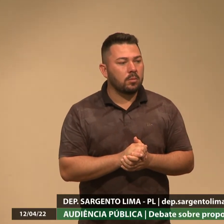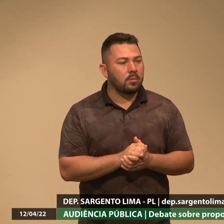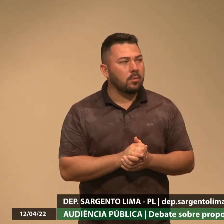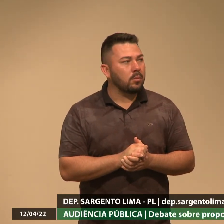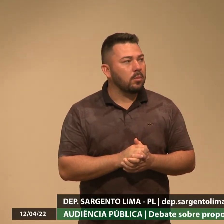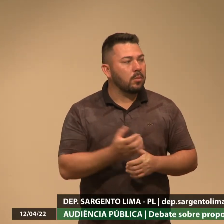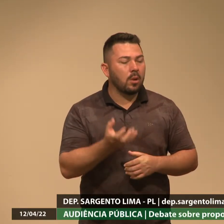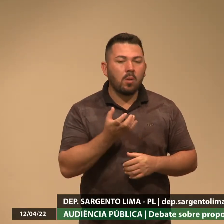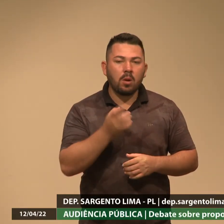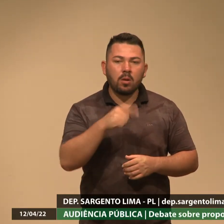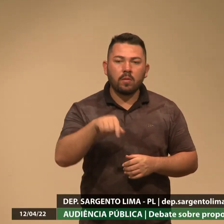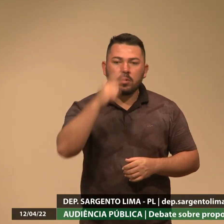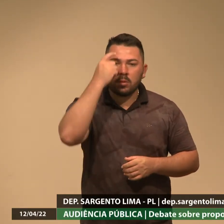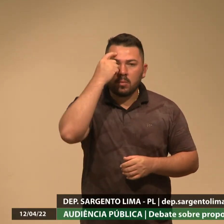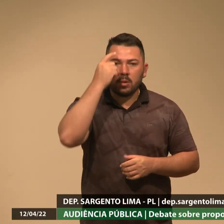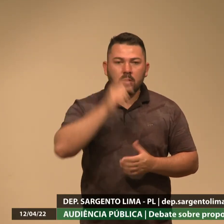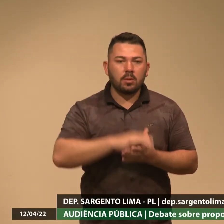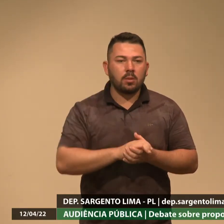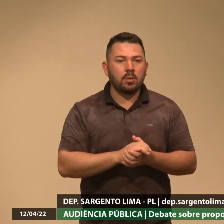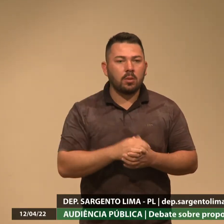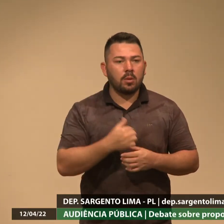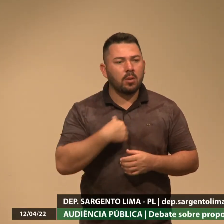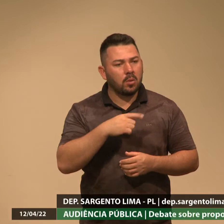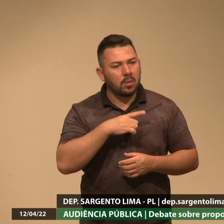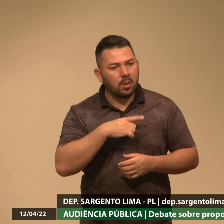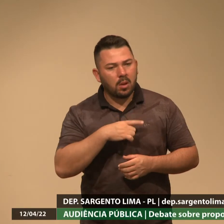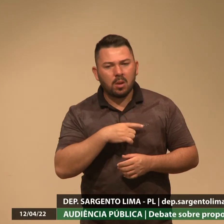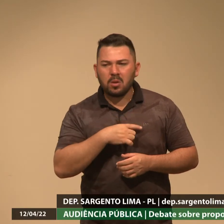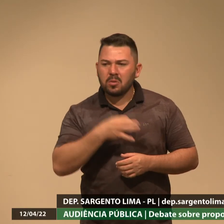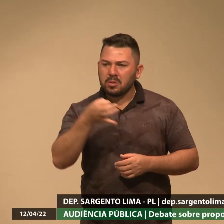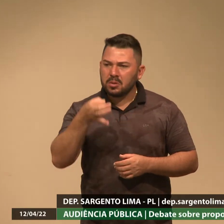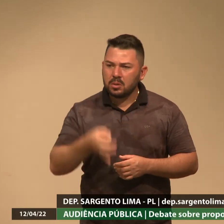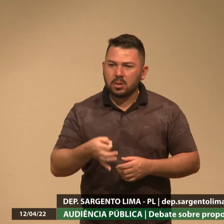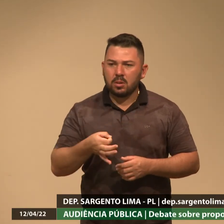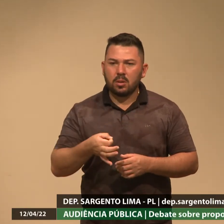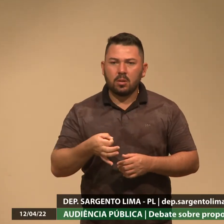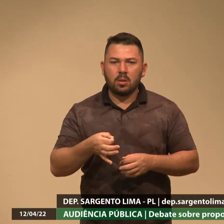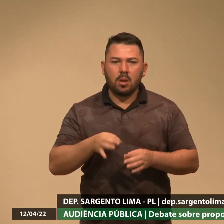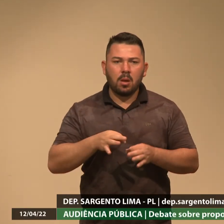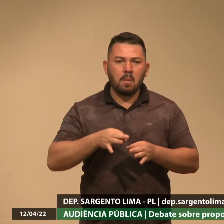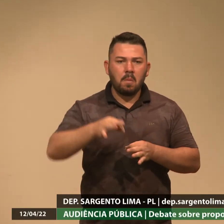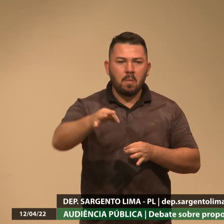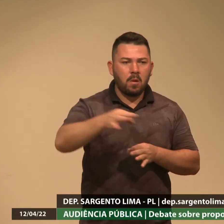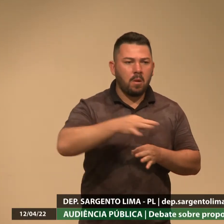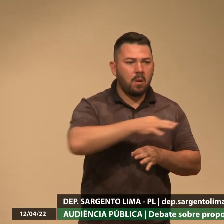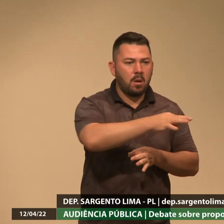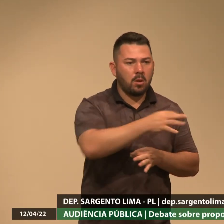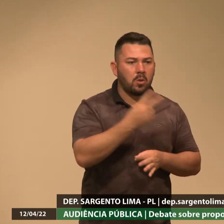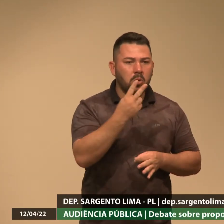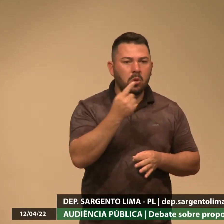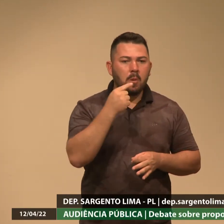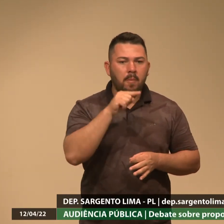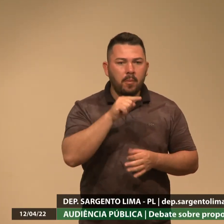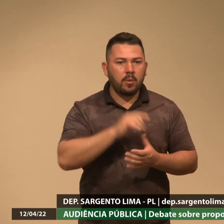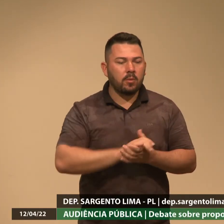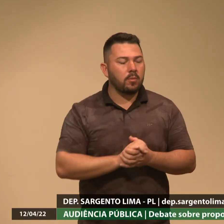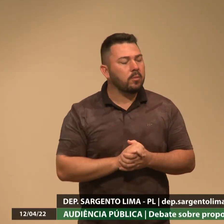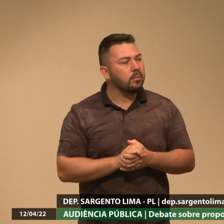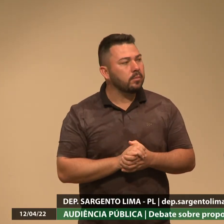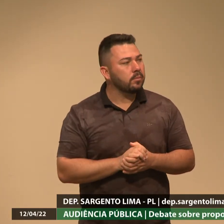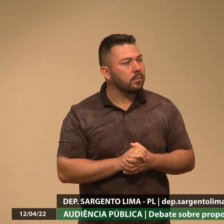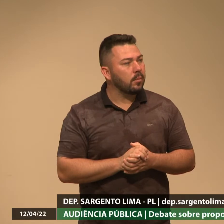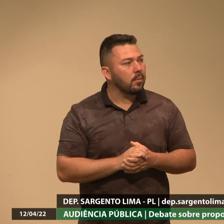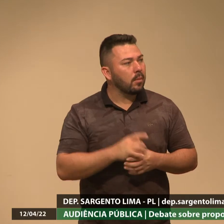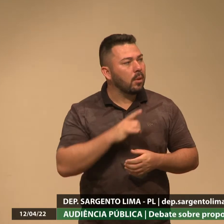e eu quero que vocês pensam eu tenho absoluta certeza que não raio não maior do que 2 mil metros